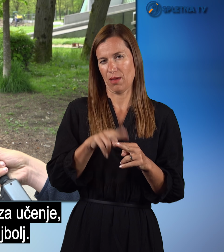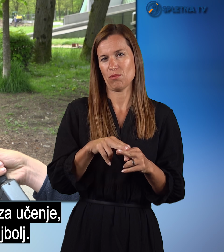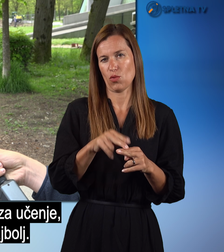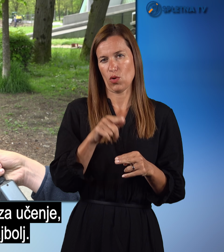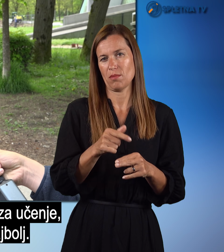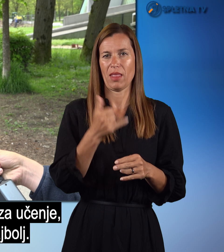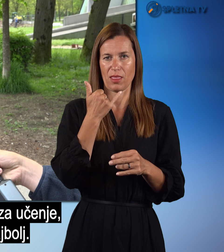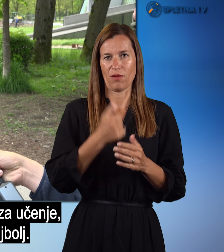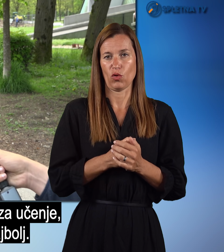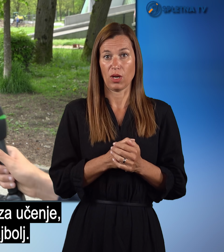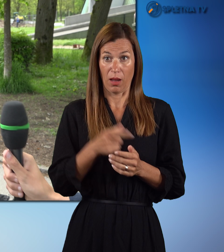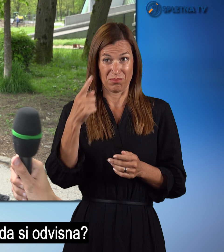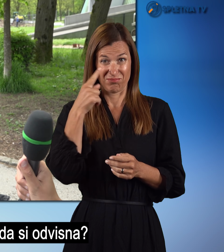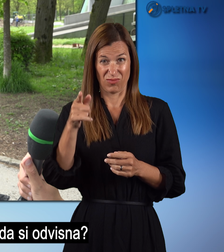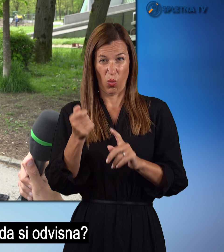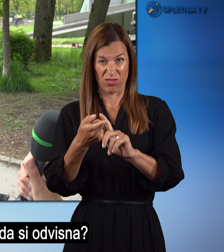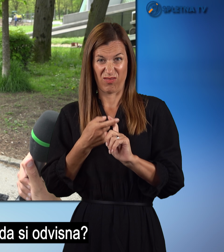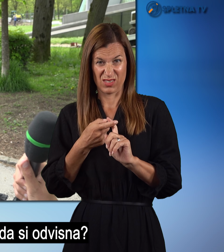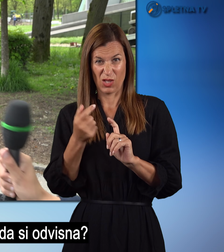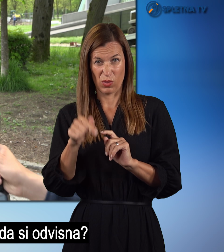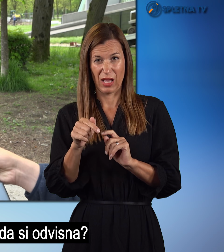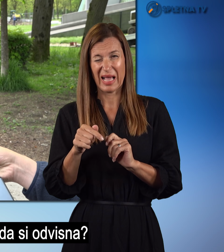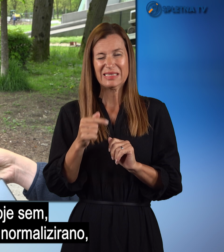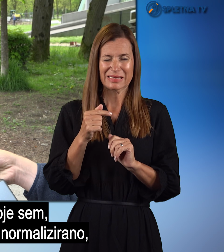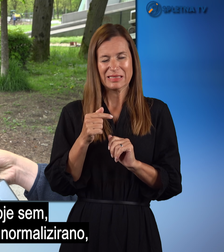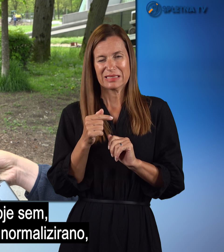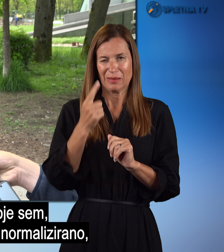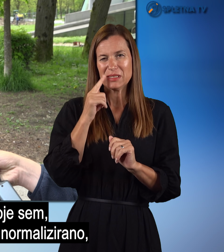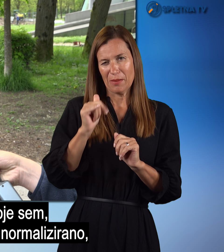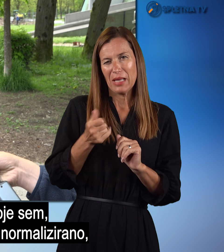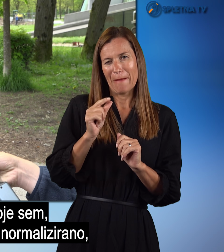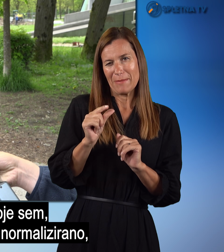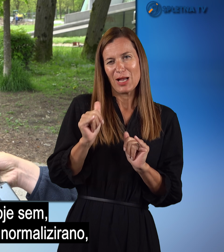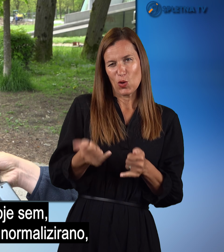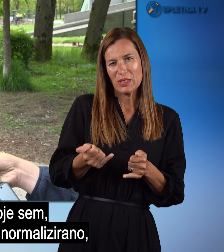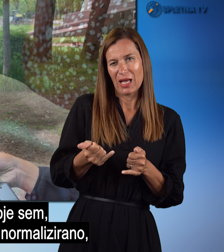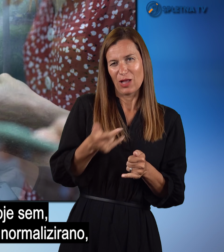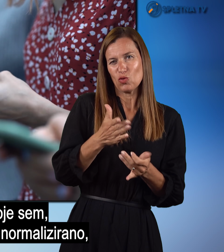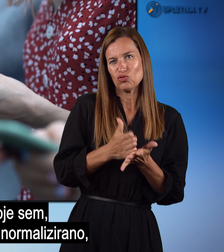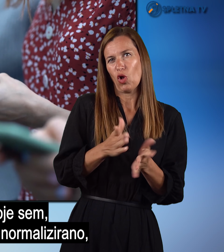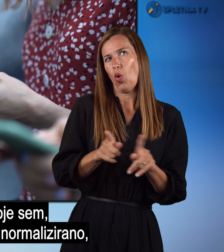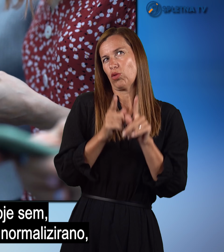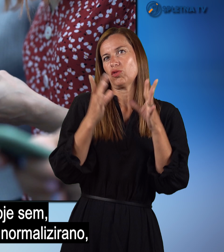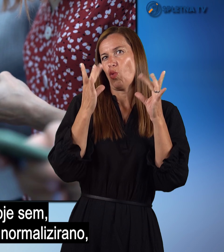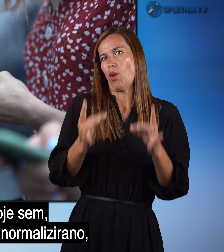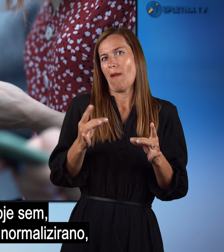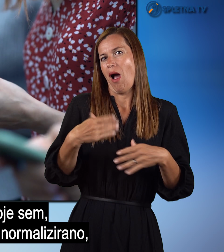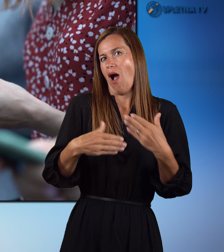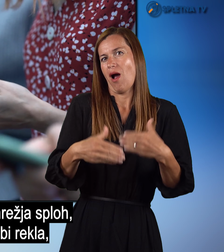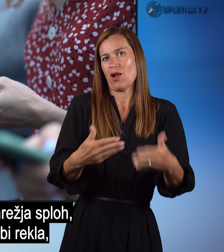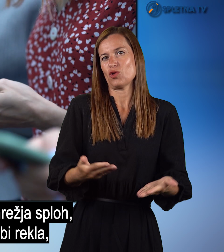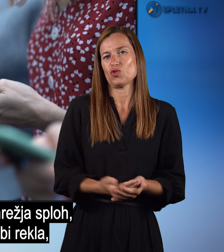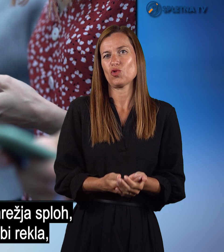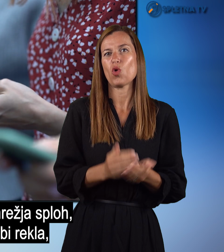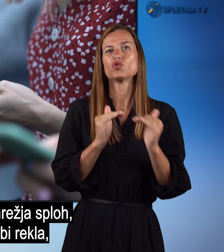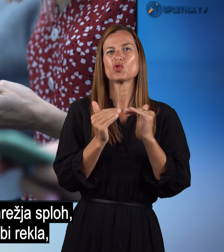najbolj te tri. Ne bi pa rekla, da si odvisna od tega? Po mojem sem, ker je toliko zdaj normalizirano tudi,